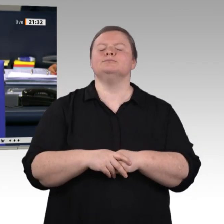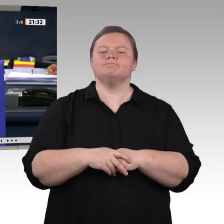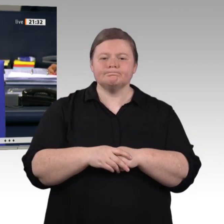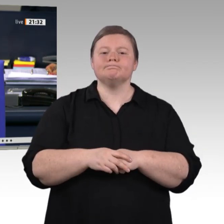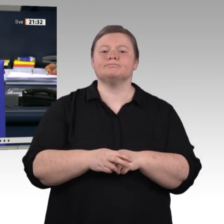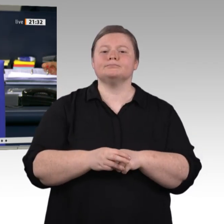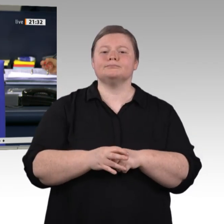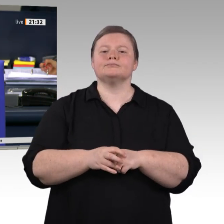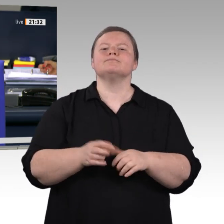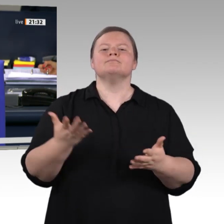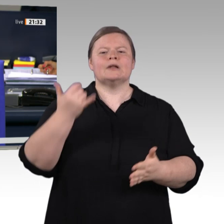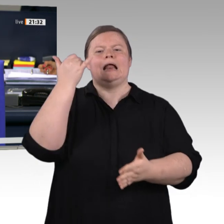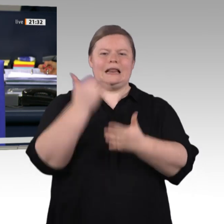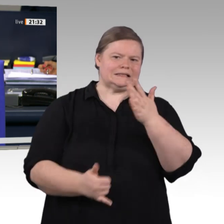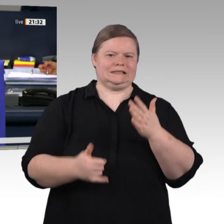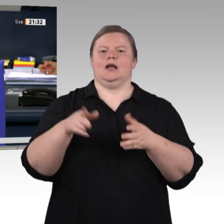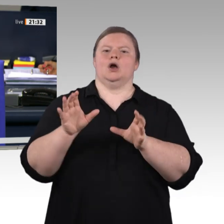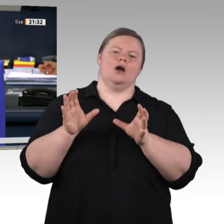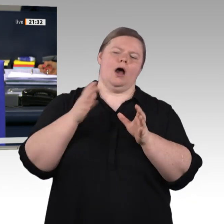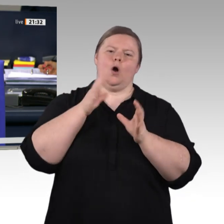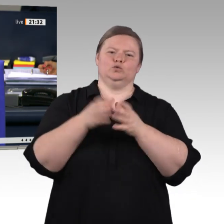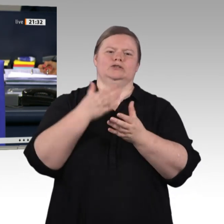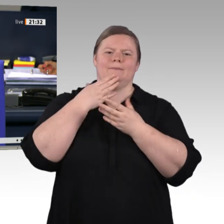Drucksache 19/5907 mit dem Titel